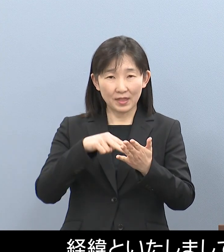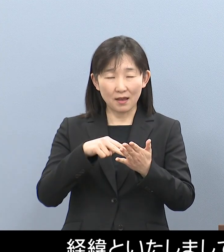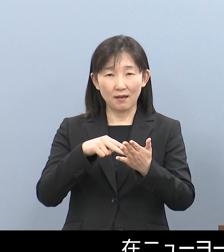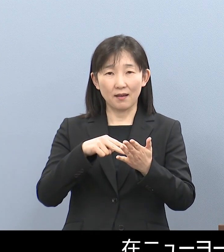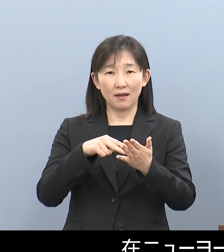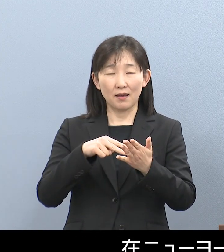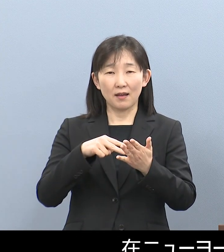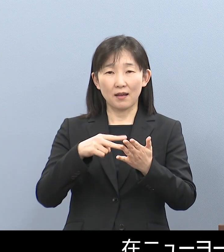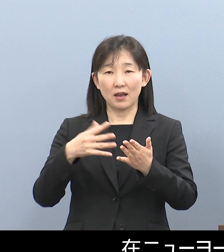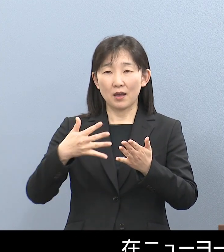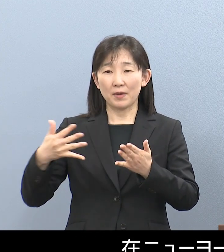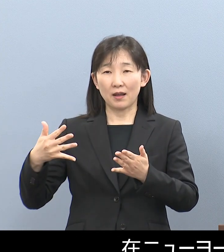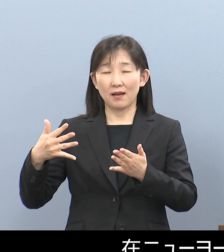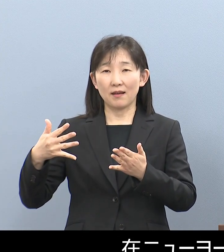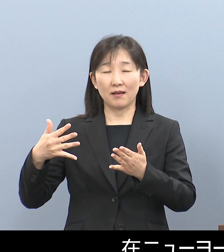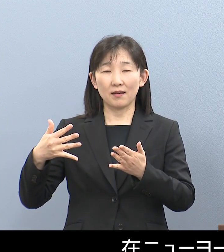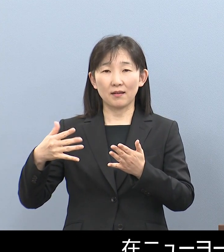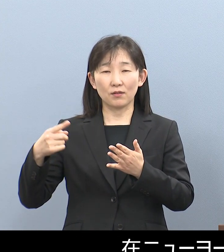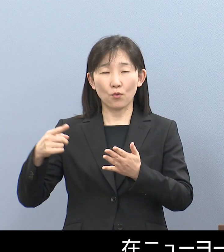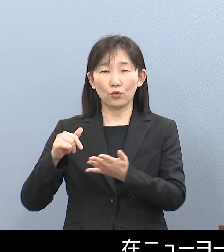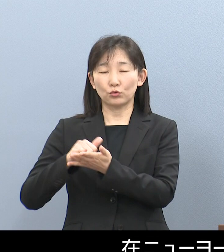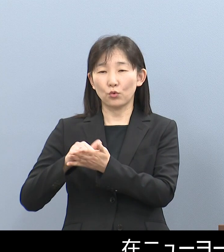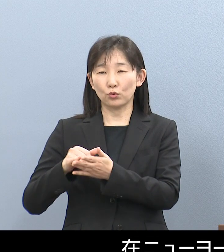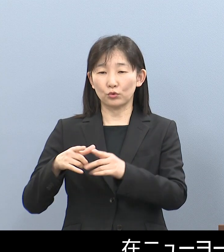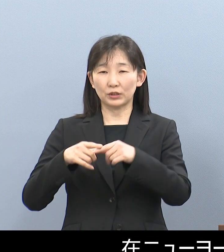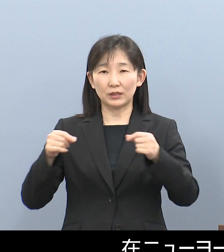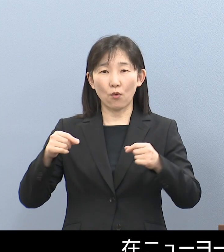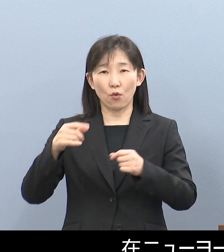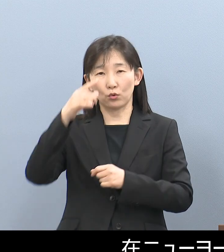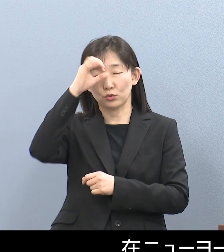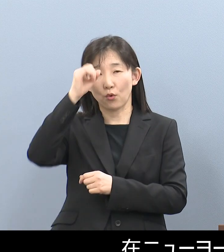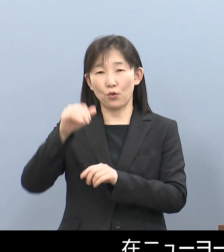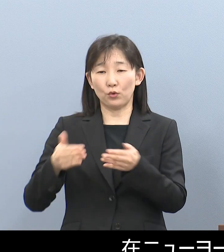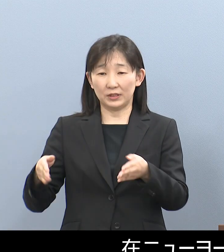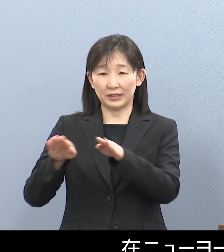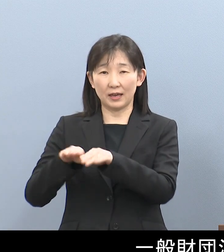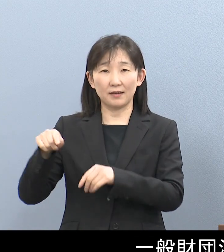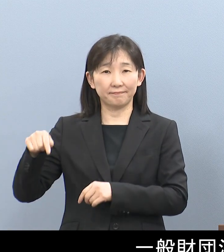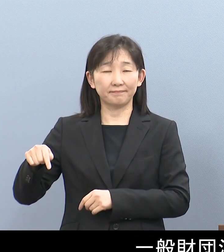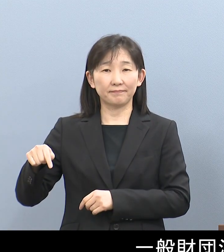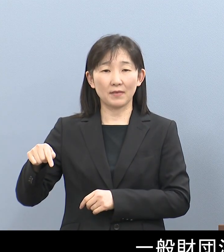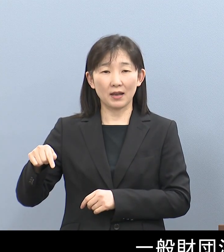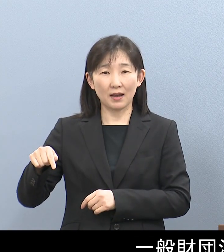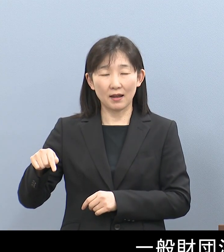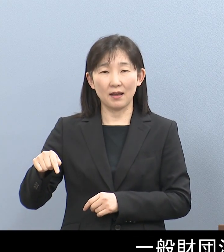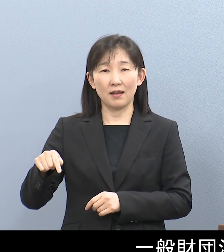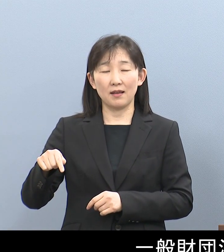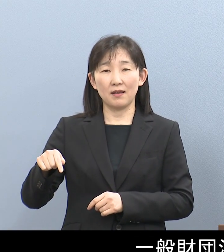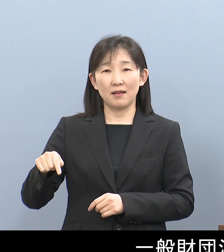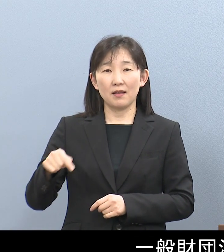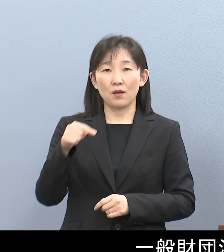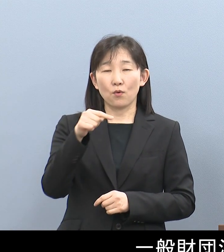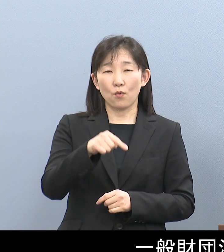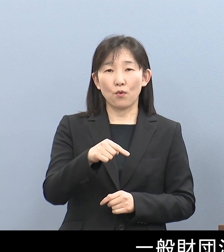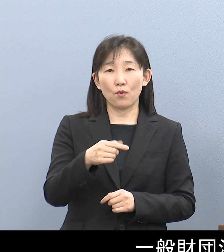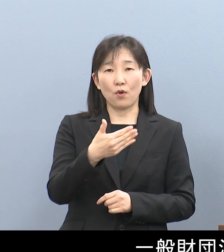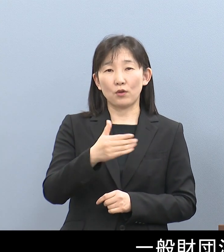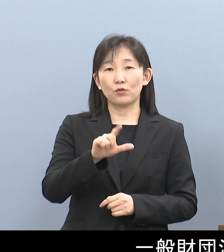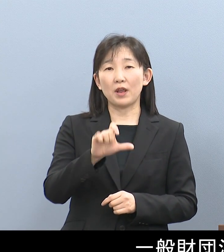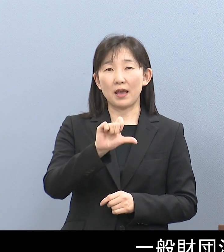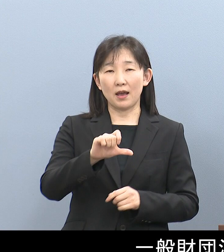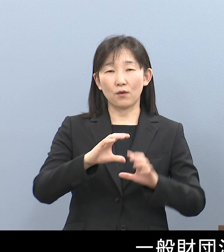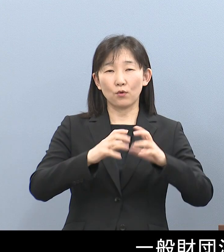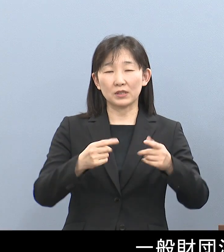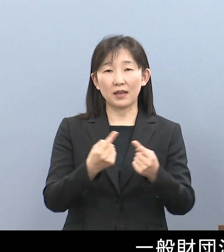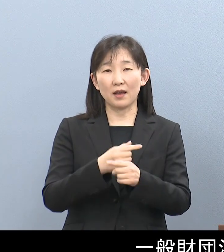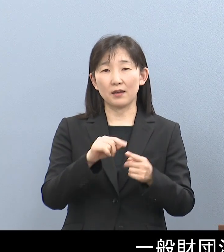た在ニューヨーク日本国総領事館から一般財団法人自治体国際化協